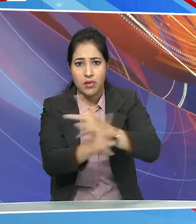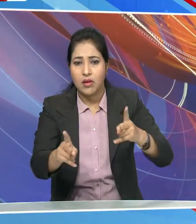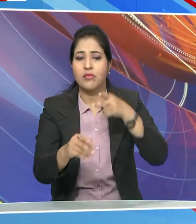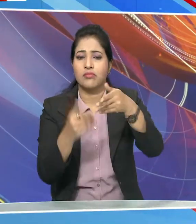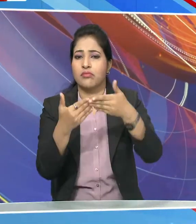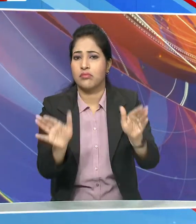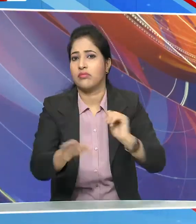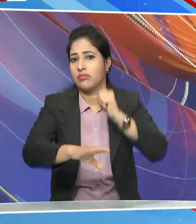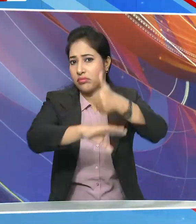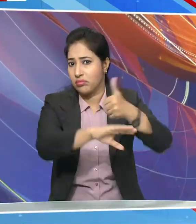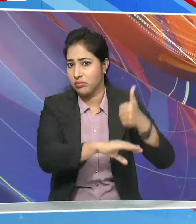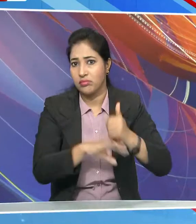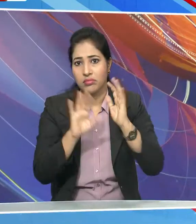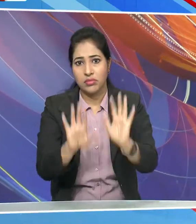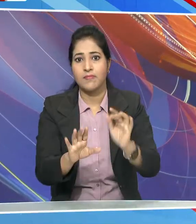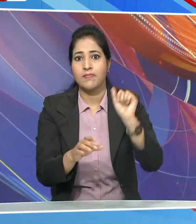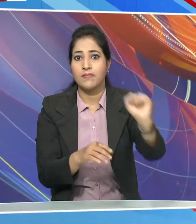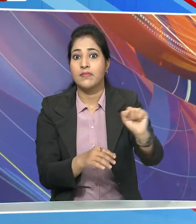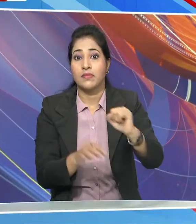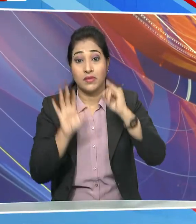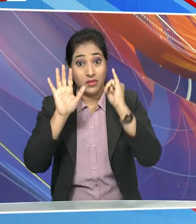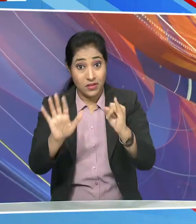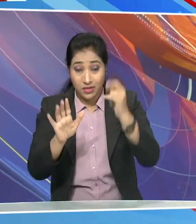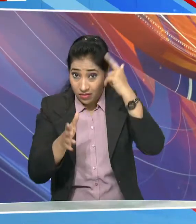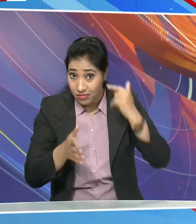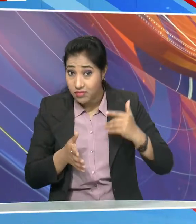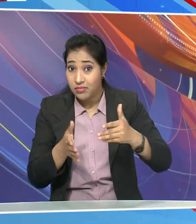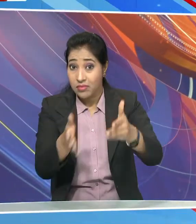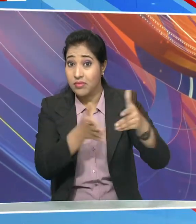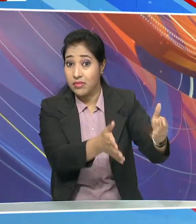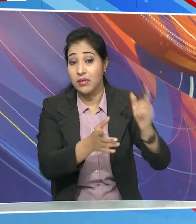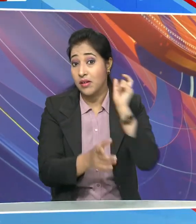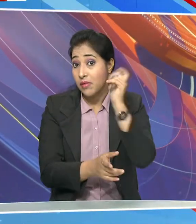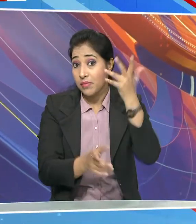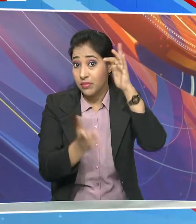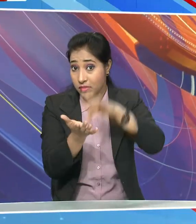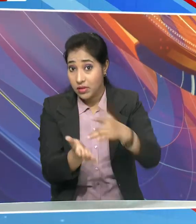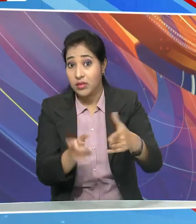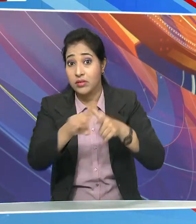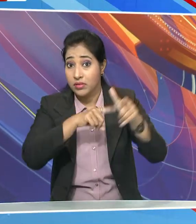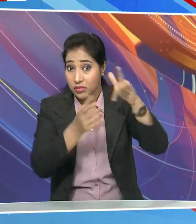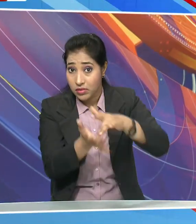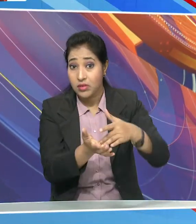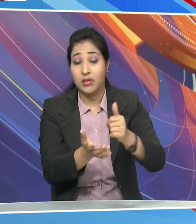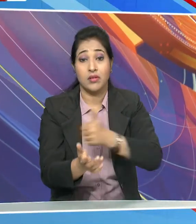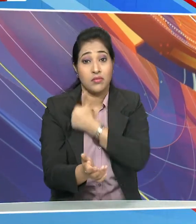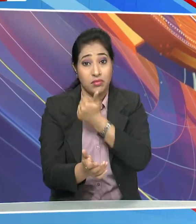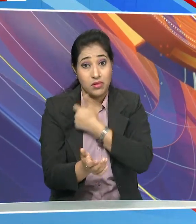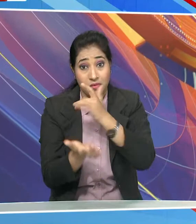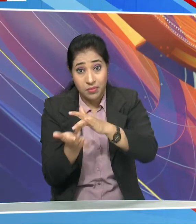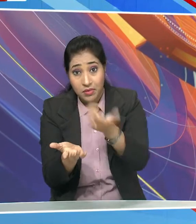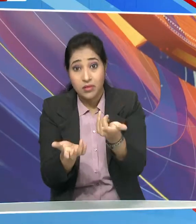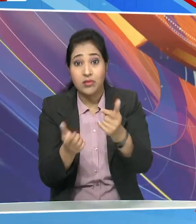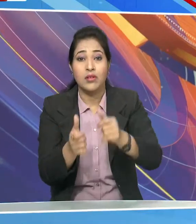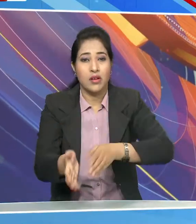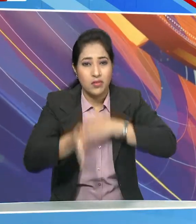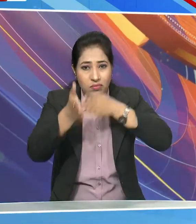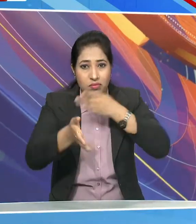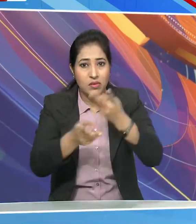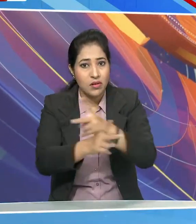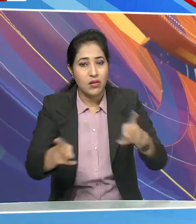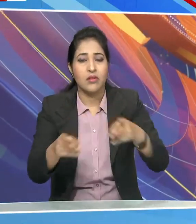लोकार्पण और शिलान्यास करेंगे इसमें छह लेने वाले अमृतसर जामनगर ग्रीनफील्ड एक्सप्रेसवे खान का